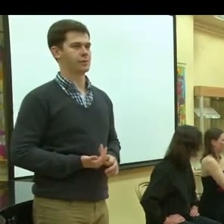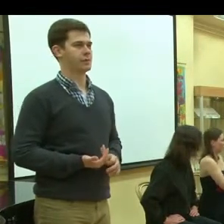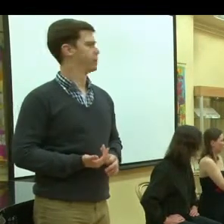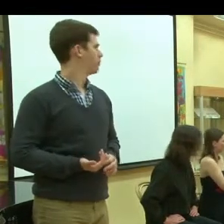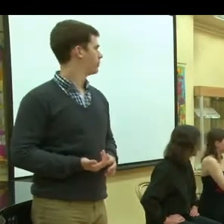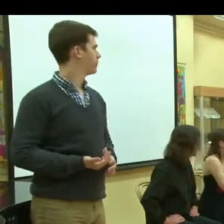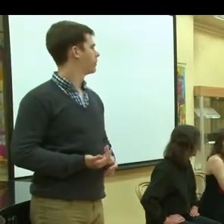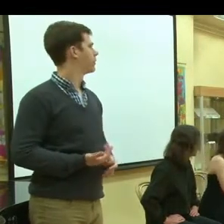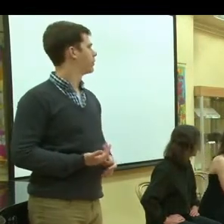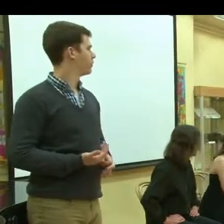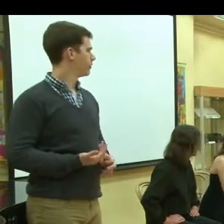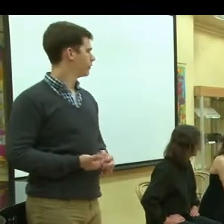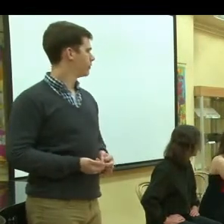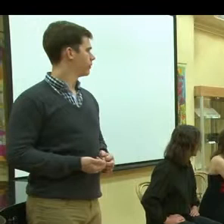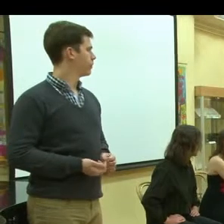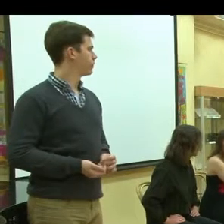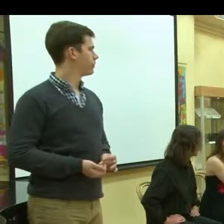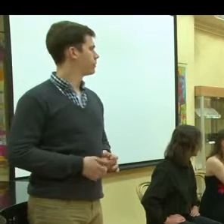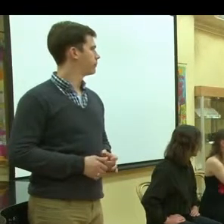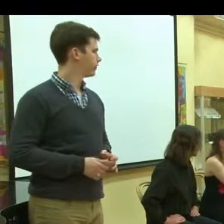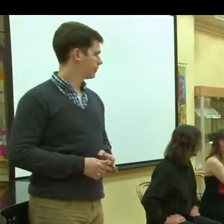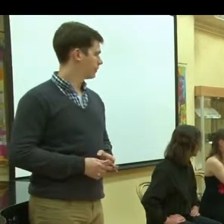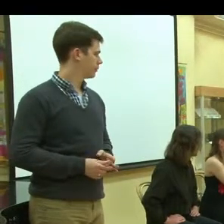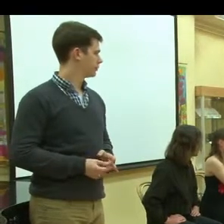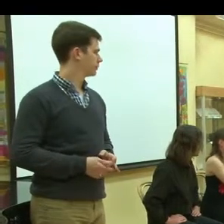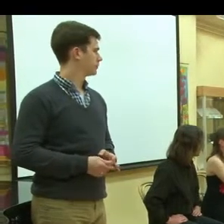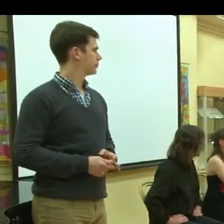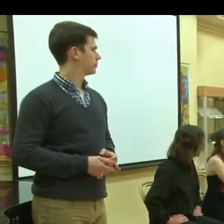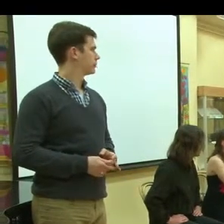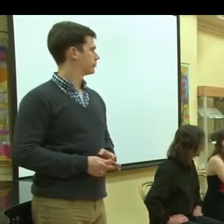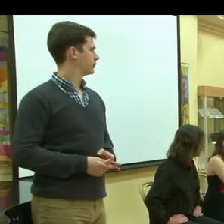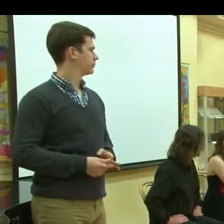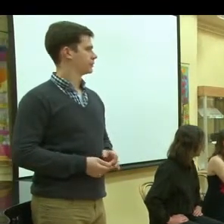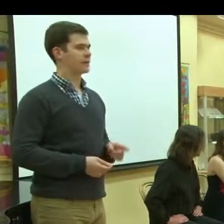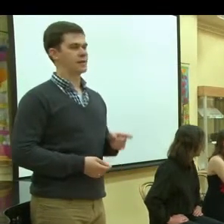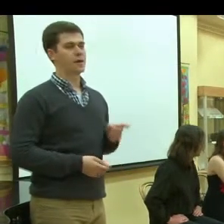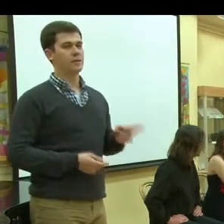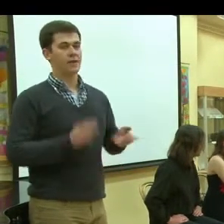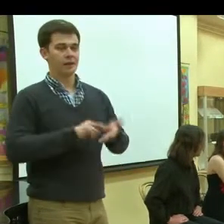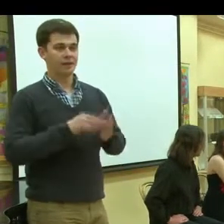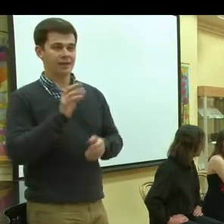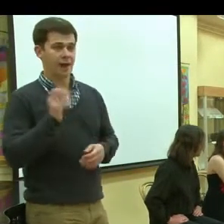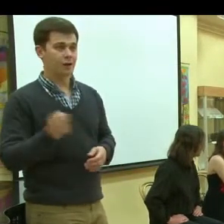kwadracie określonym. A w tangu, jeżeli właśnie improwizujemy,